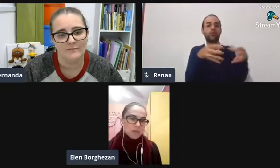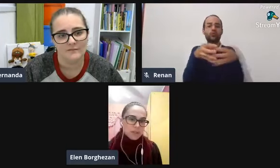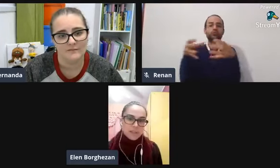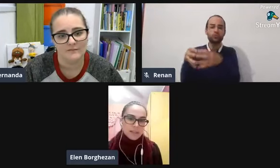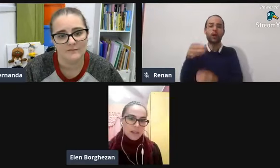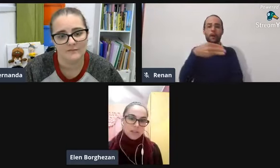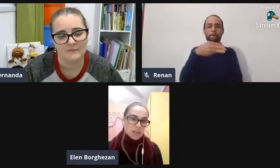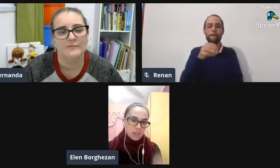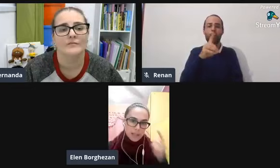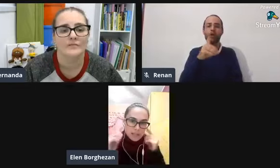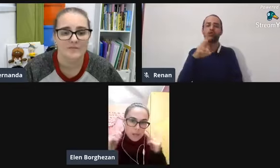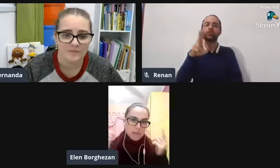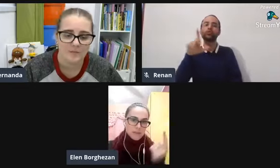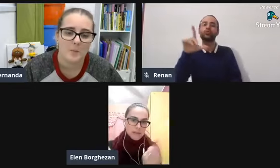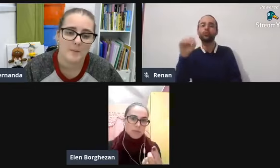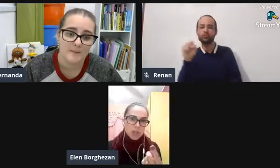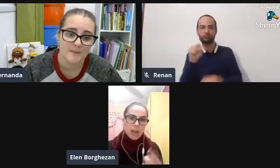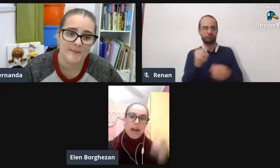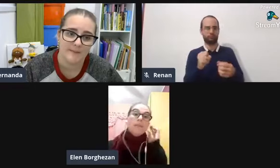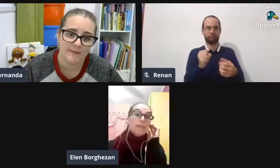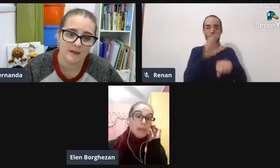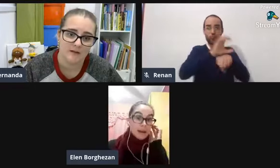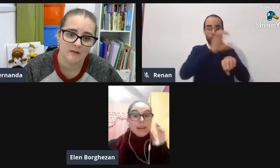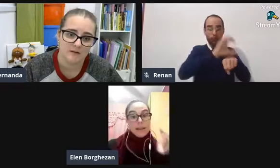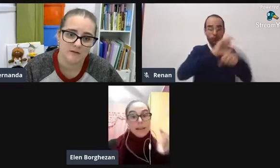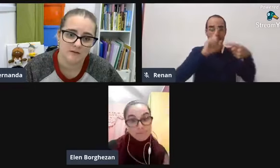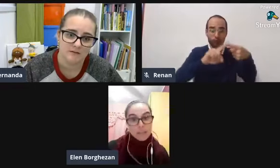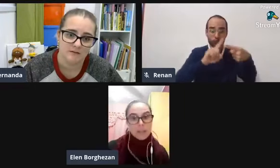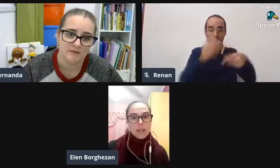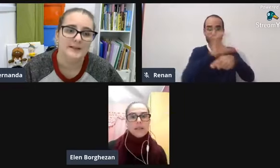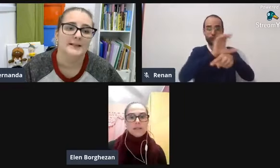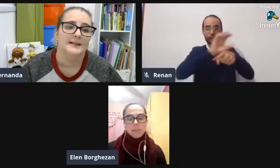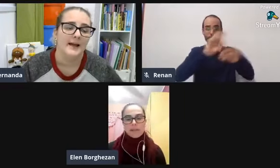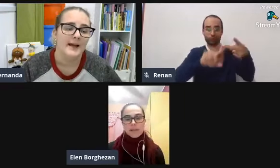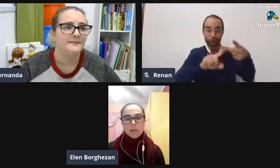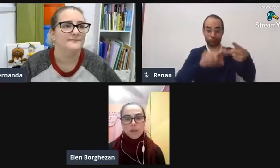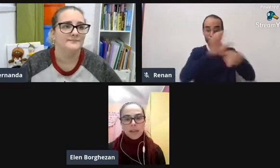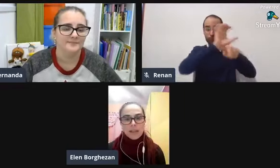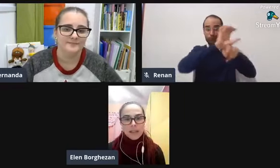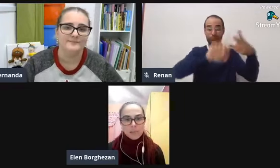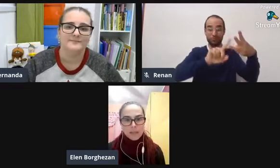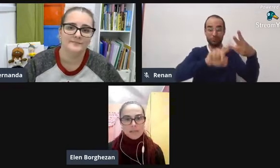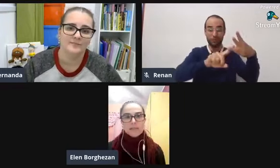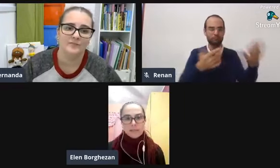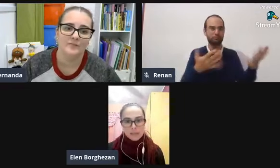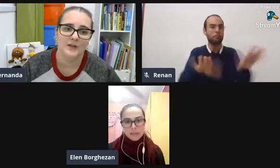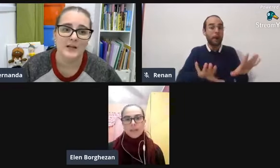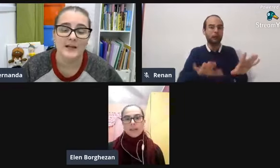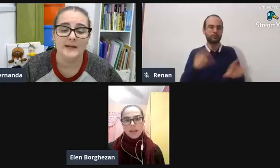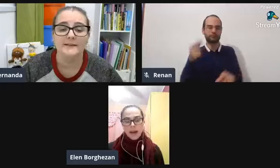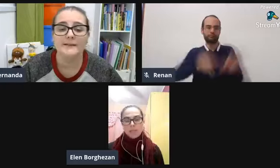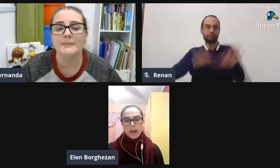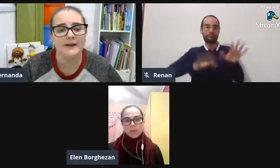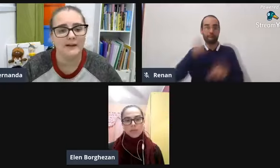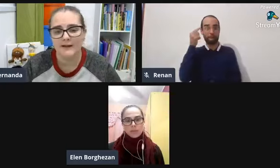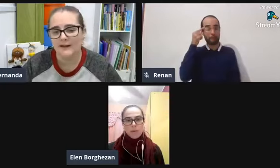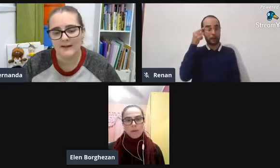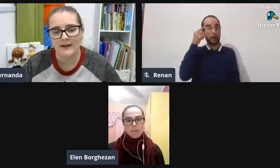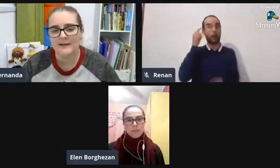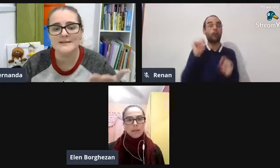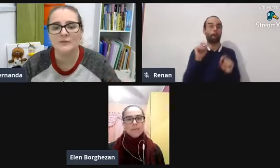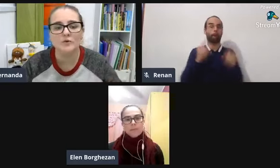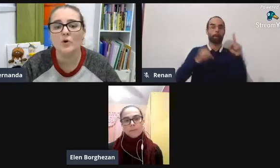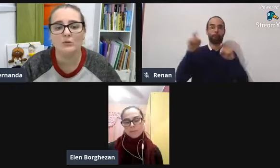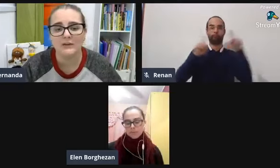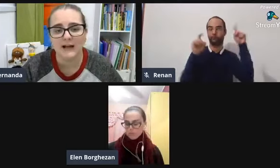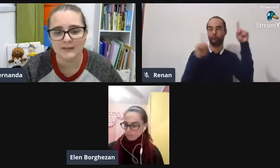fazem, logo desistem, eu acho que também elas têm uma visão de que é a mímica, né? Que se pensa muito ainda em Libras, que é só uma